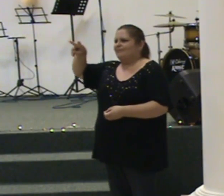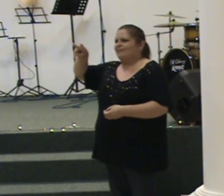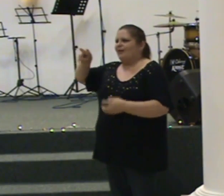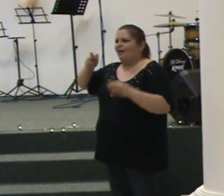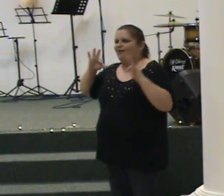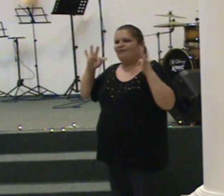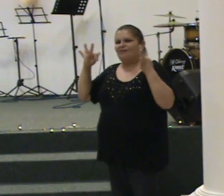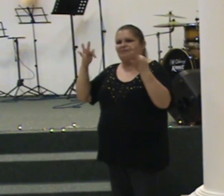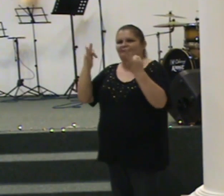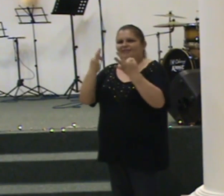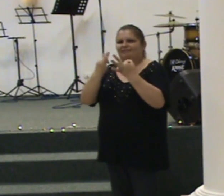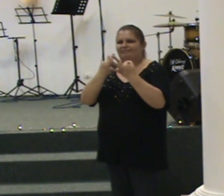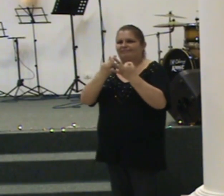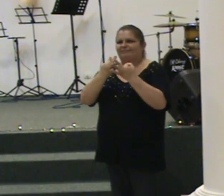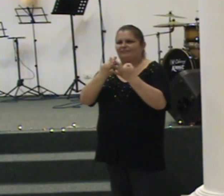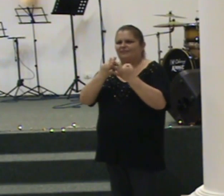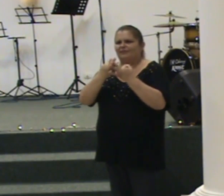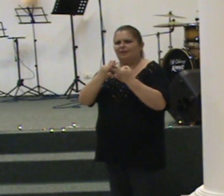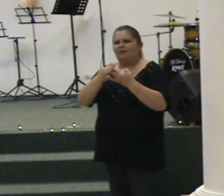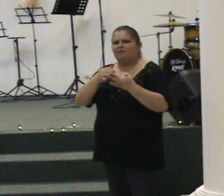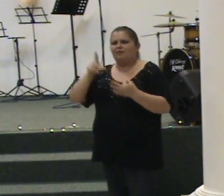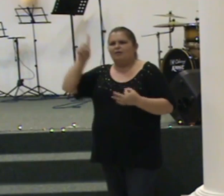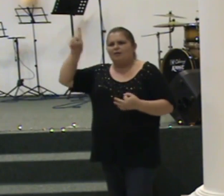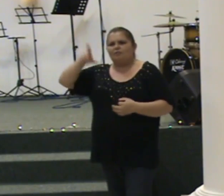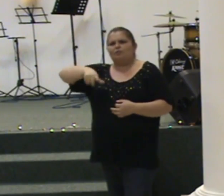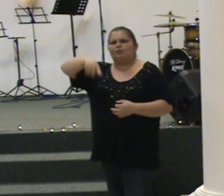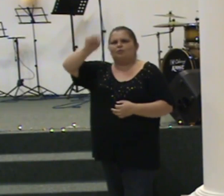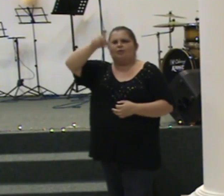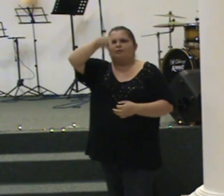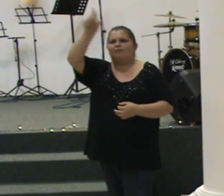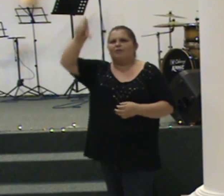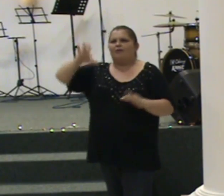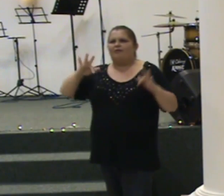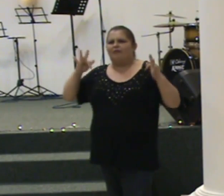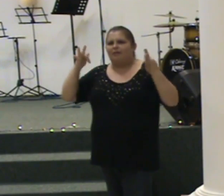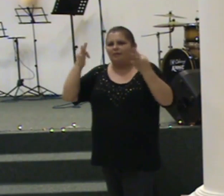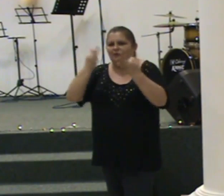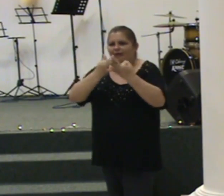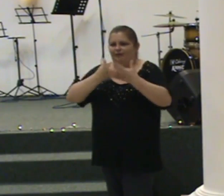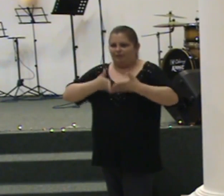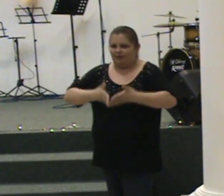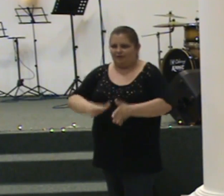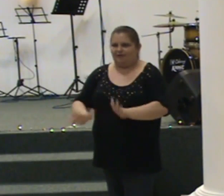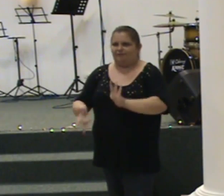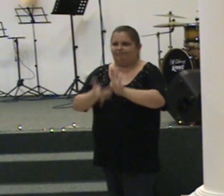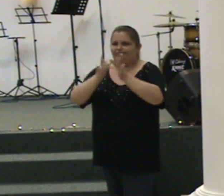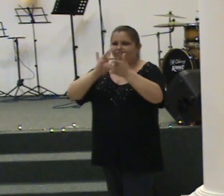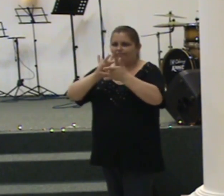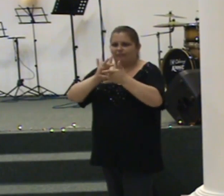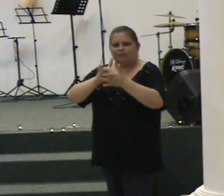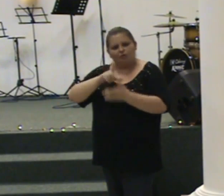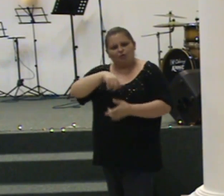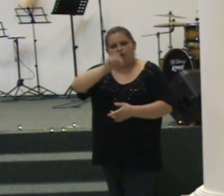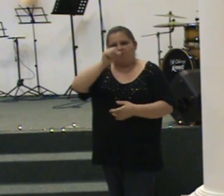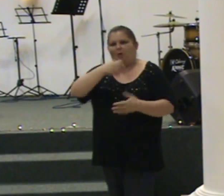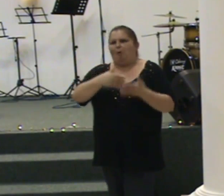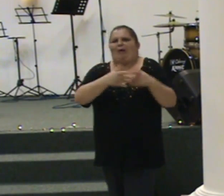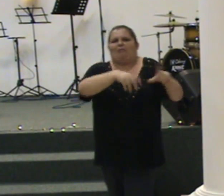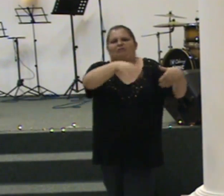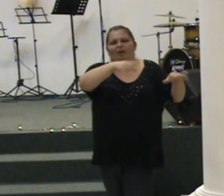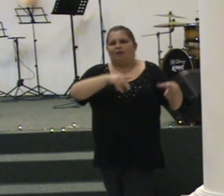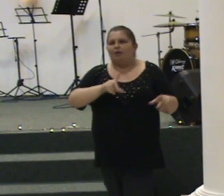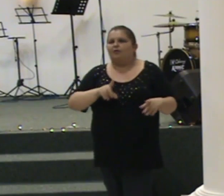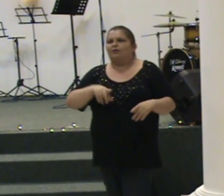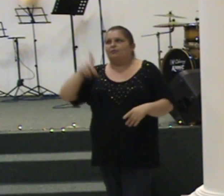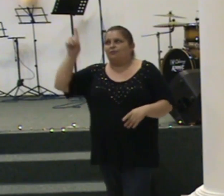dele. Deus escolheu uma família para nascer do seu filho Jesus. Então,